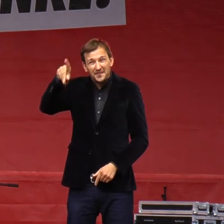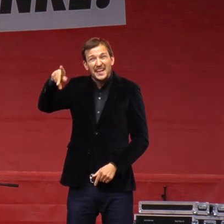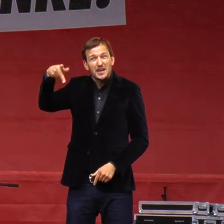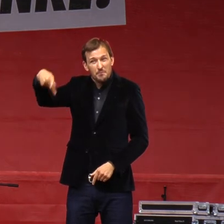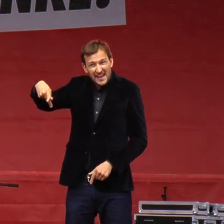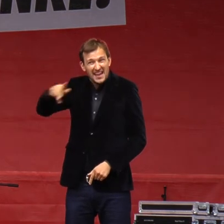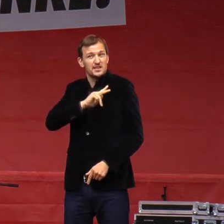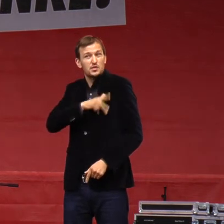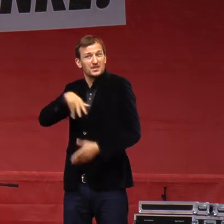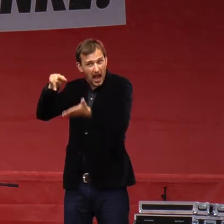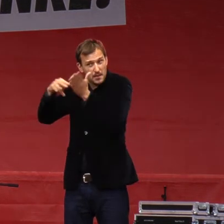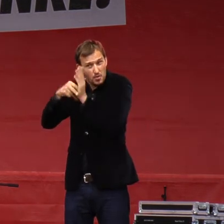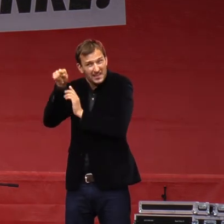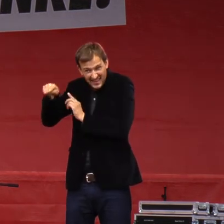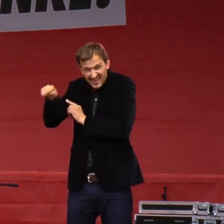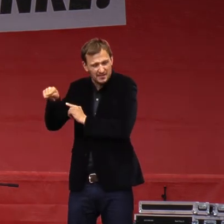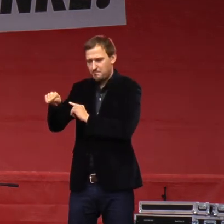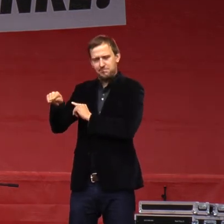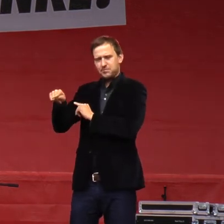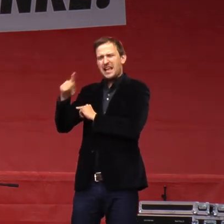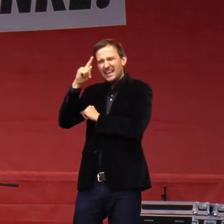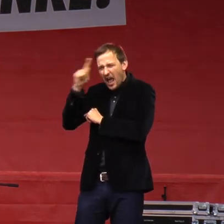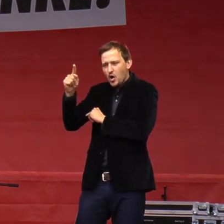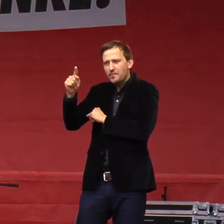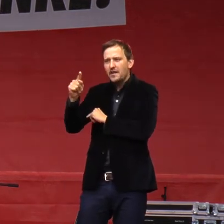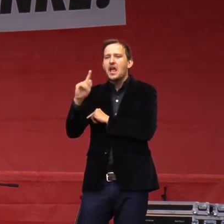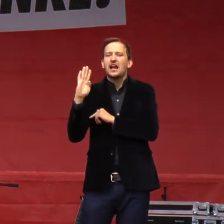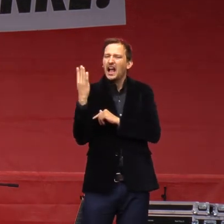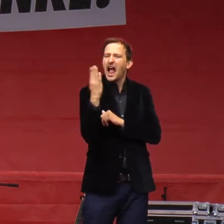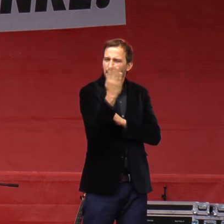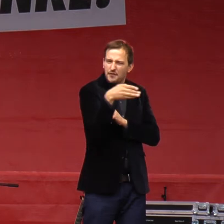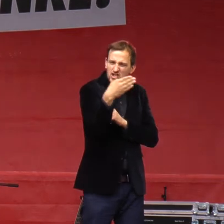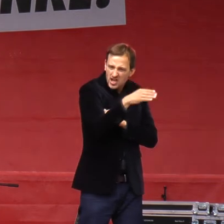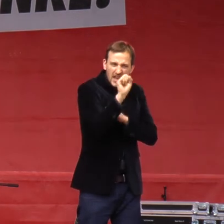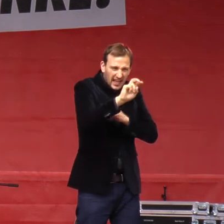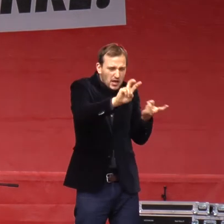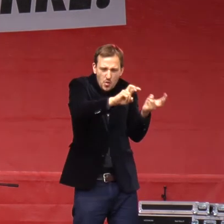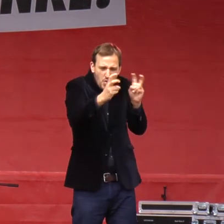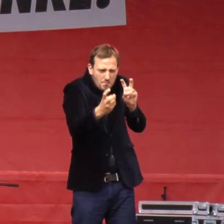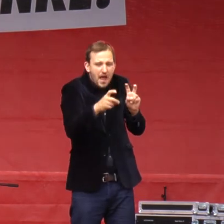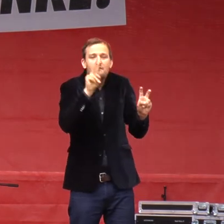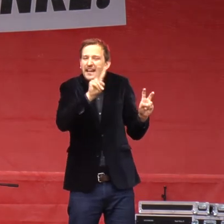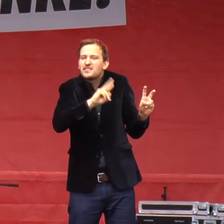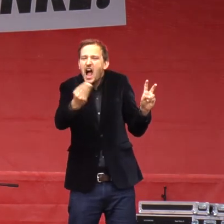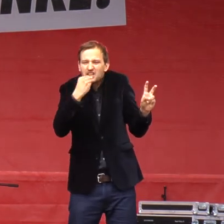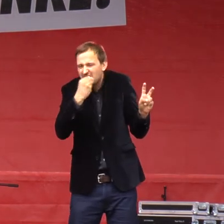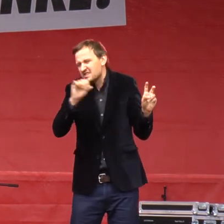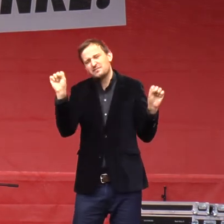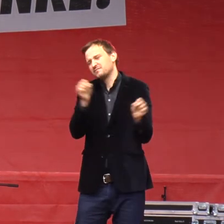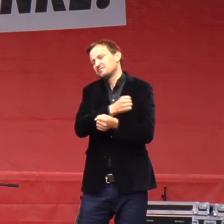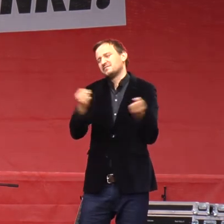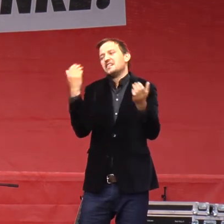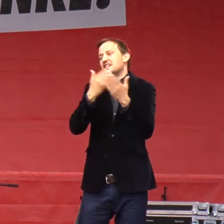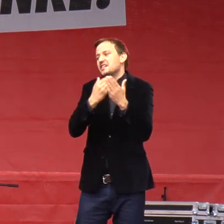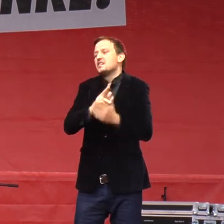soziale Politik machen, dann glaubst du auch, dass du Haifische zu Vegetariern erziehen kannst. Mit dieser Partei kannst du